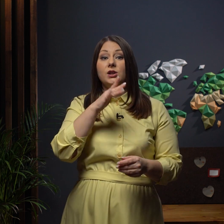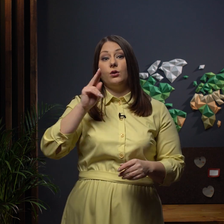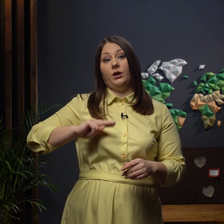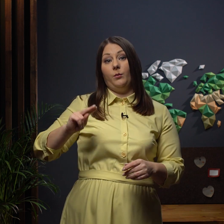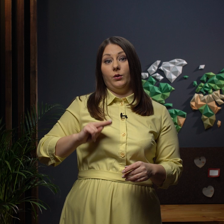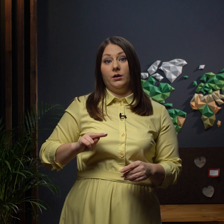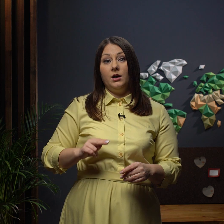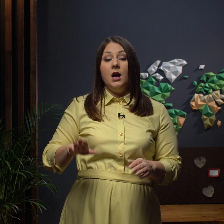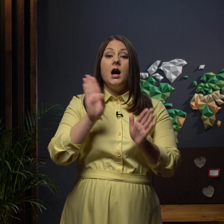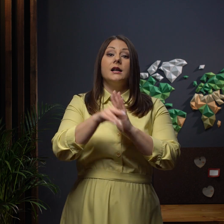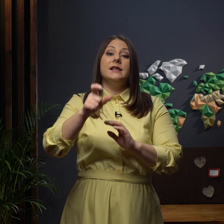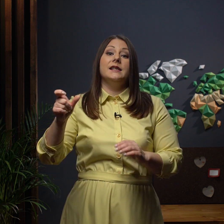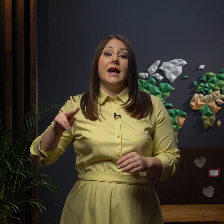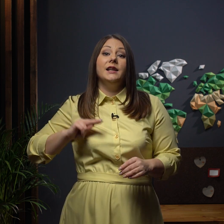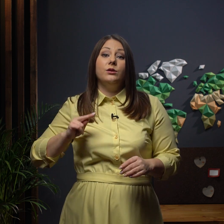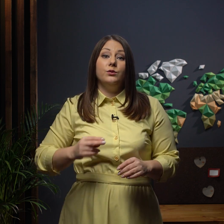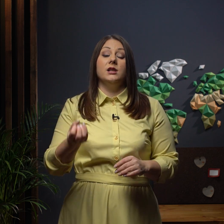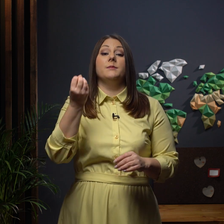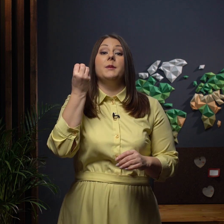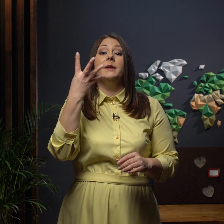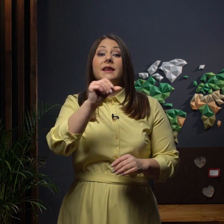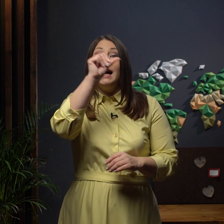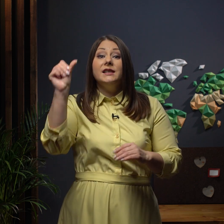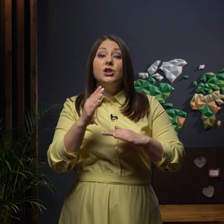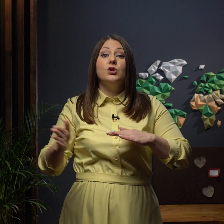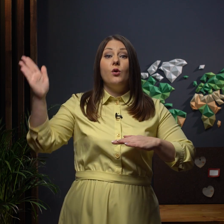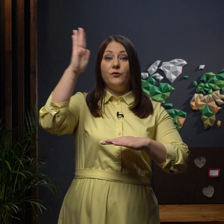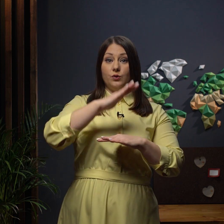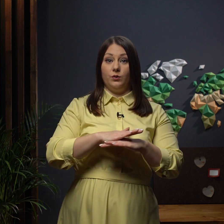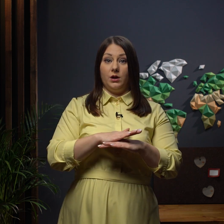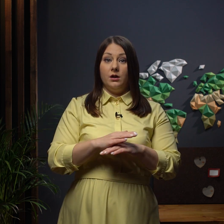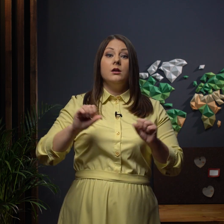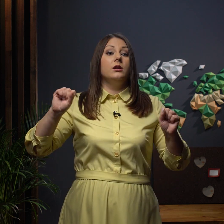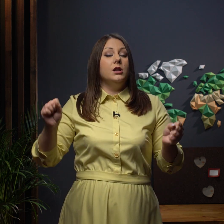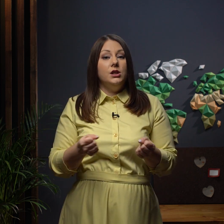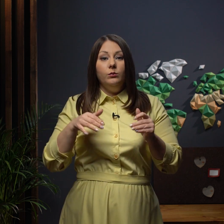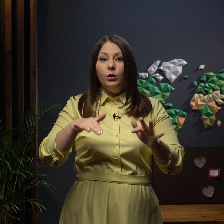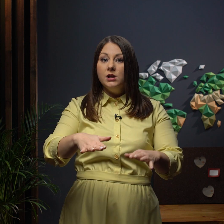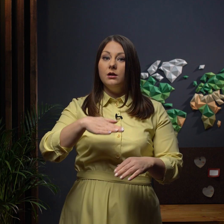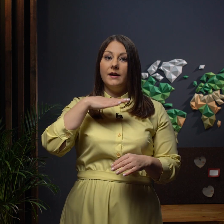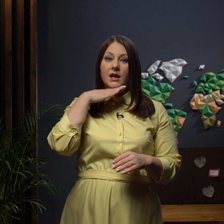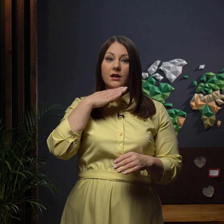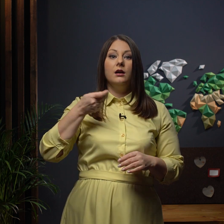самый сезон работ. Крестьяне трудились по 15 часов в сутки, да и